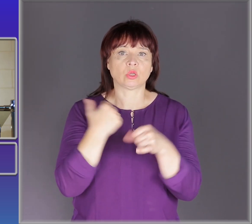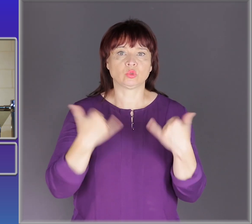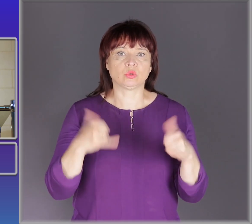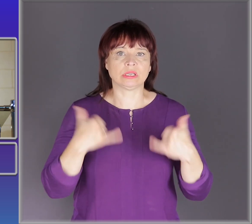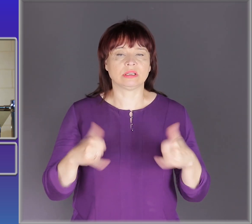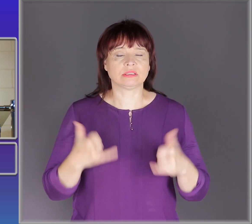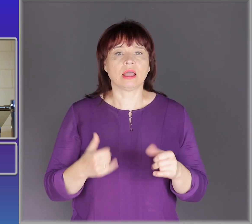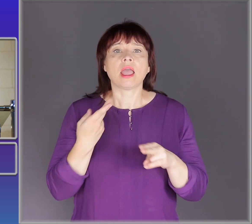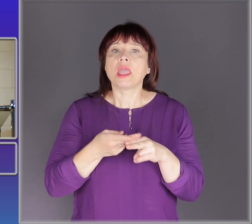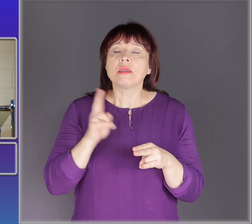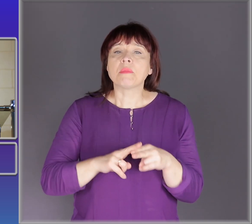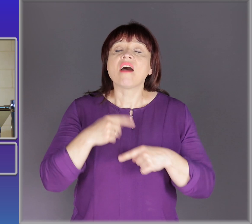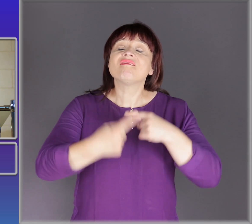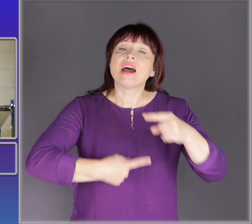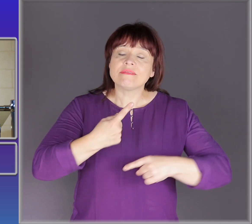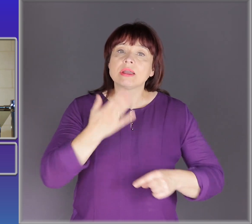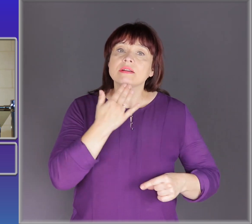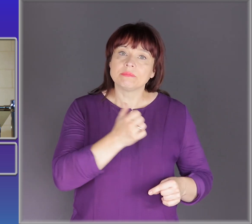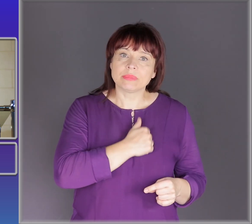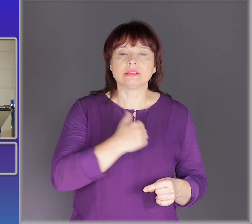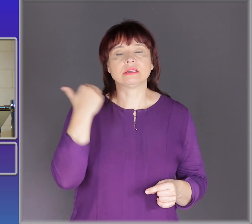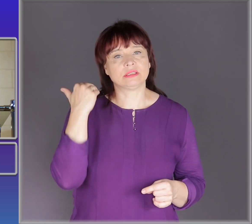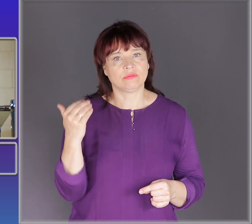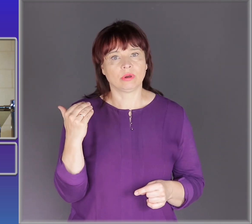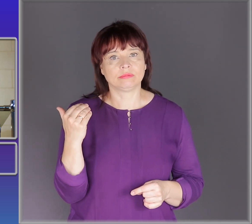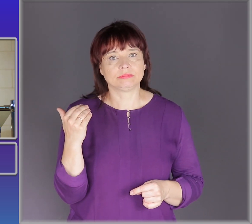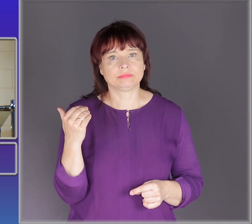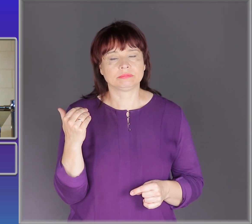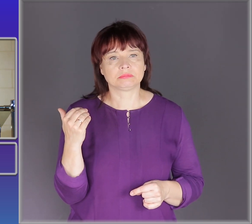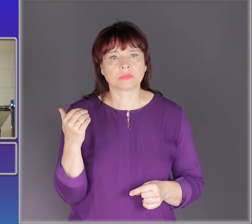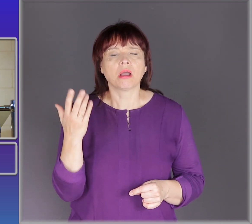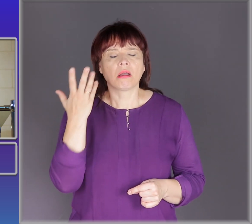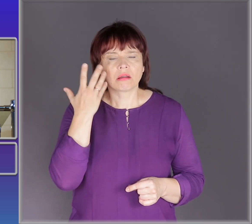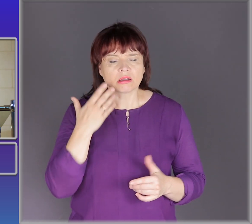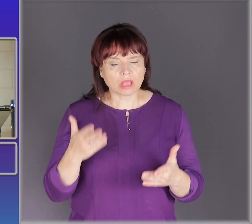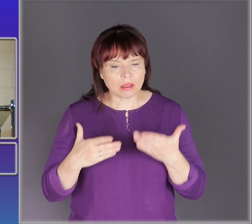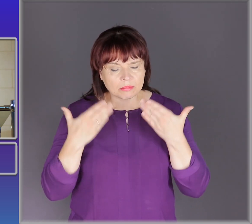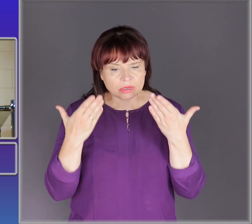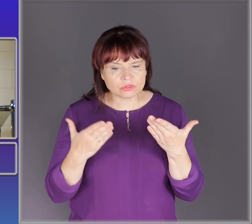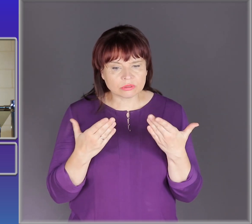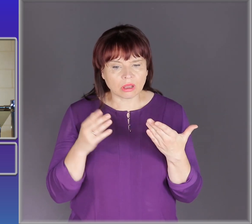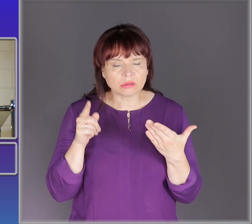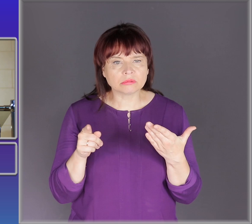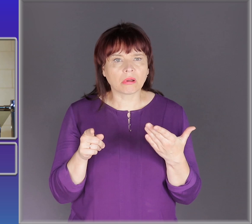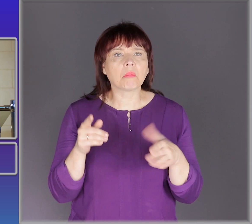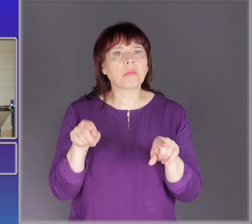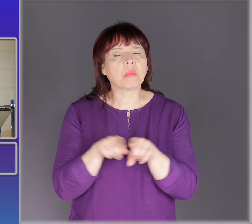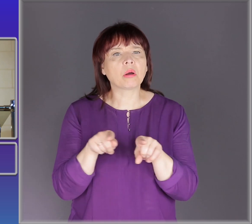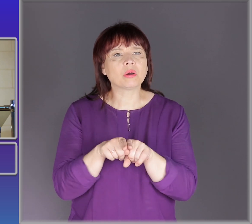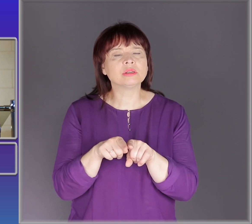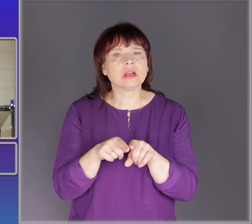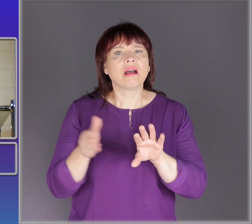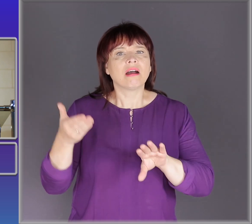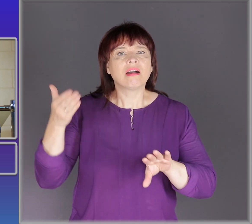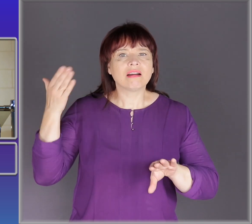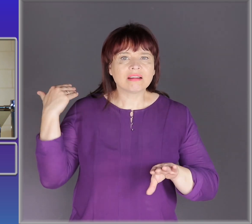ибо вовек милость его и знаете ли когда я прочел это место писания но очень похоже на